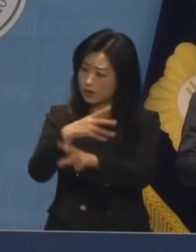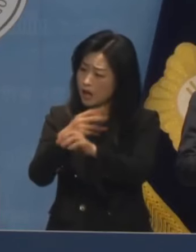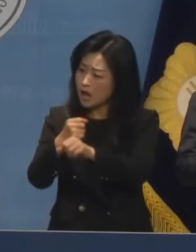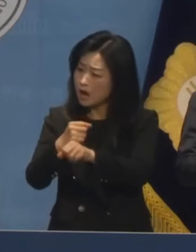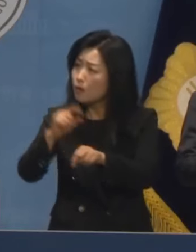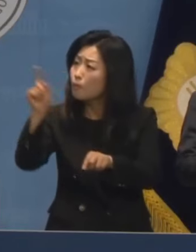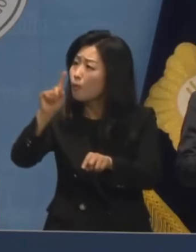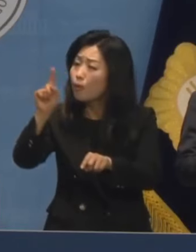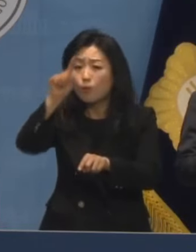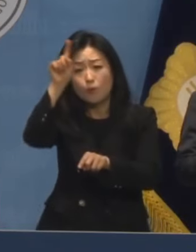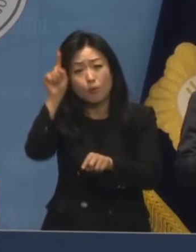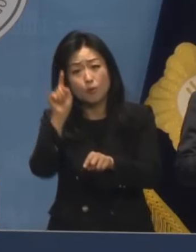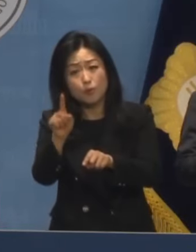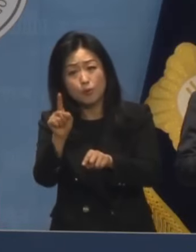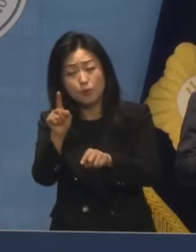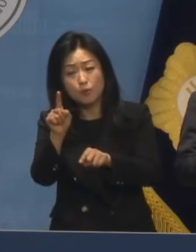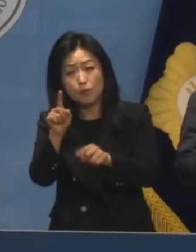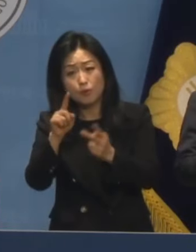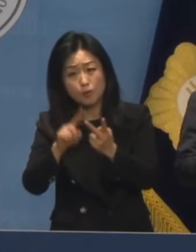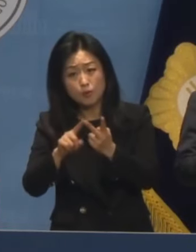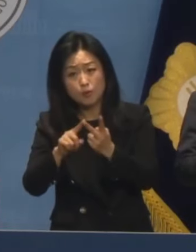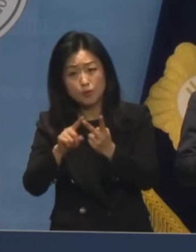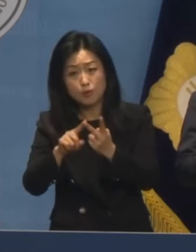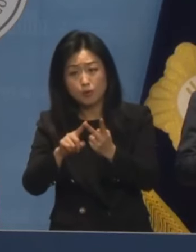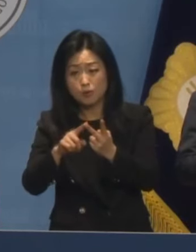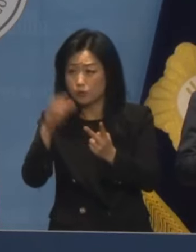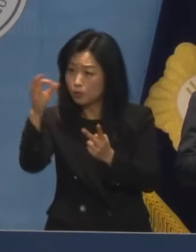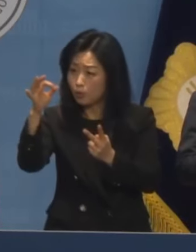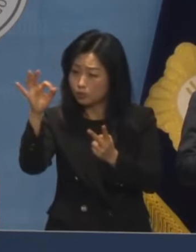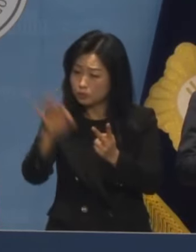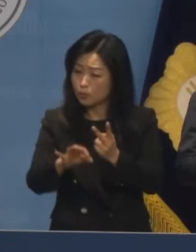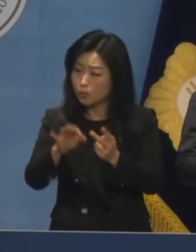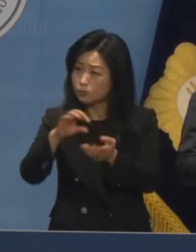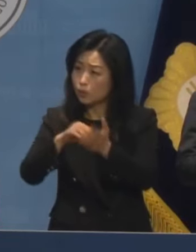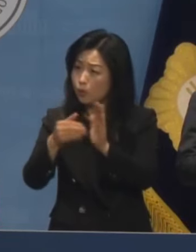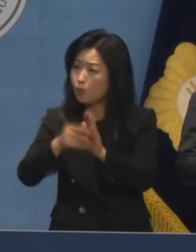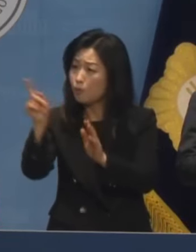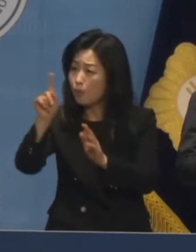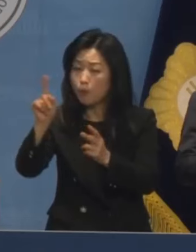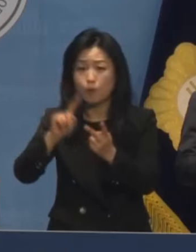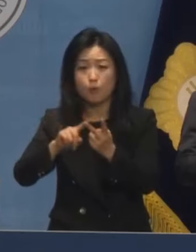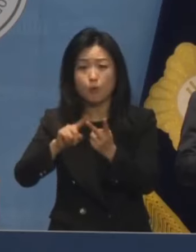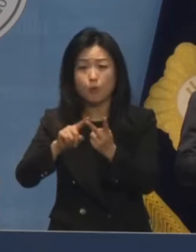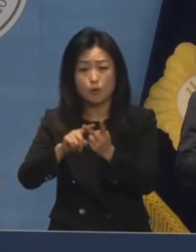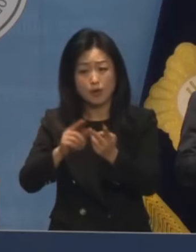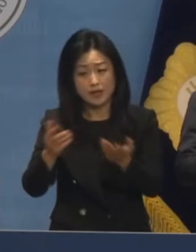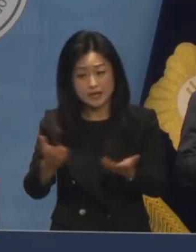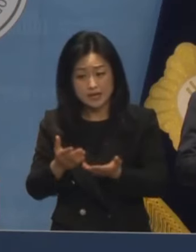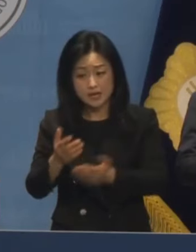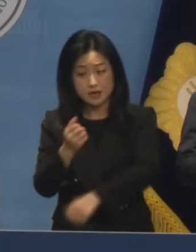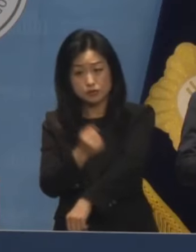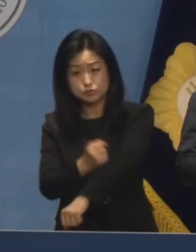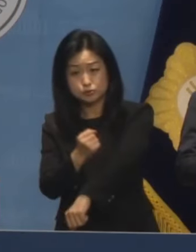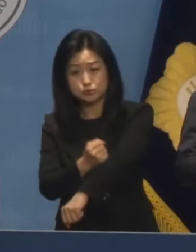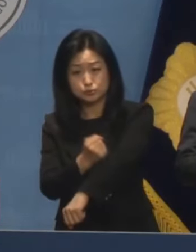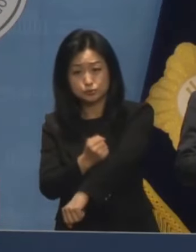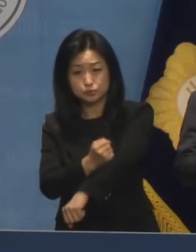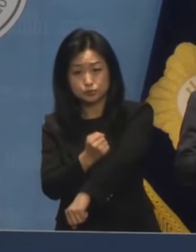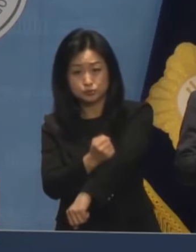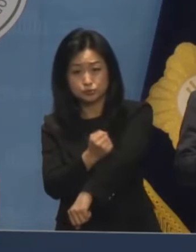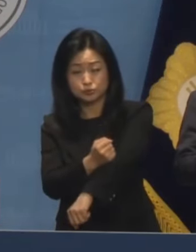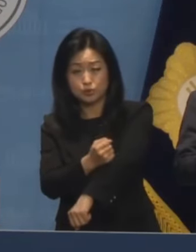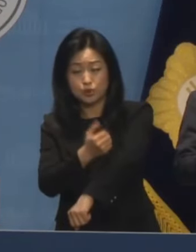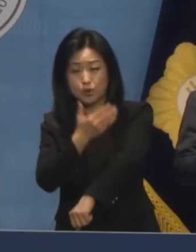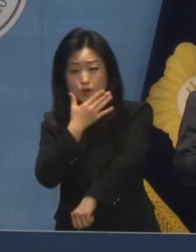무리한 부분이 있는 건 아닌지 그 대금이 적정한 것인지 아니면은 업무성과와 관련된